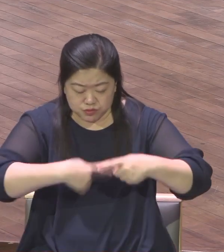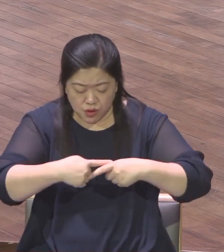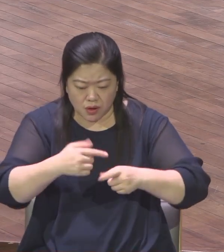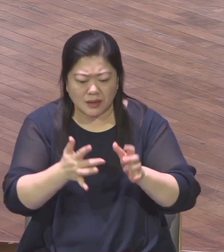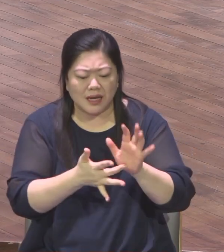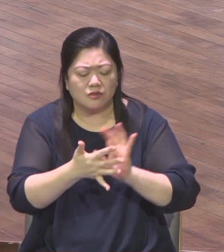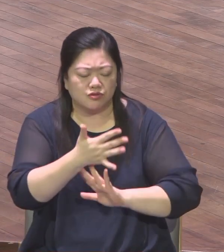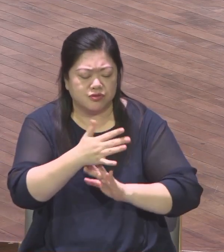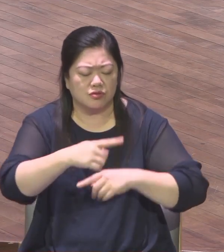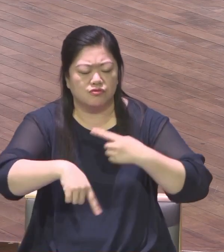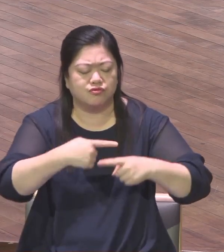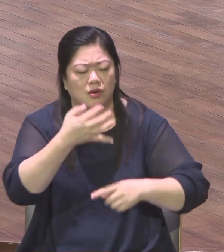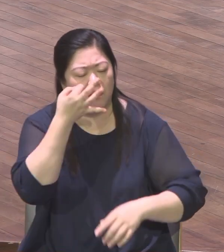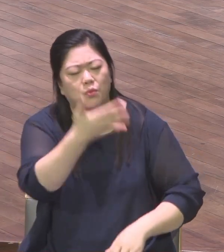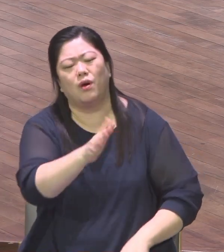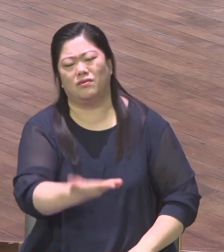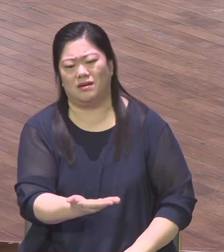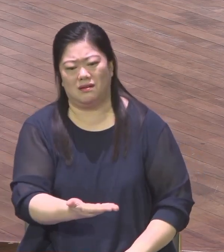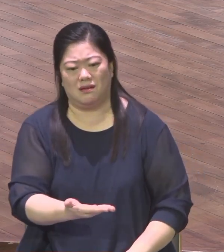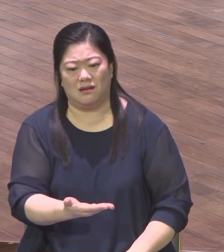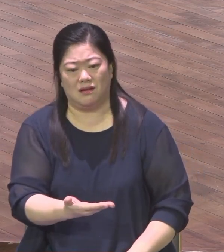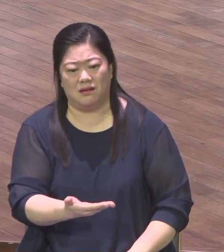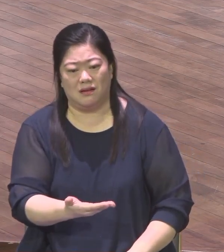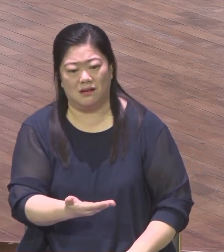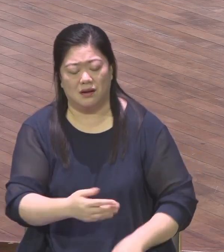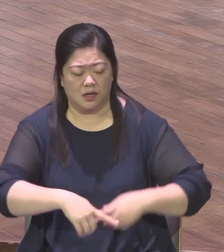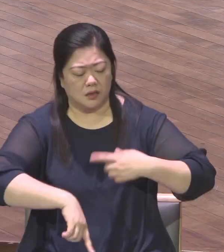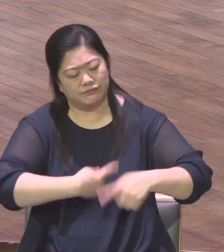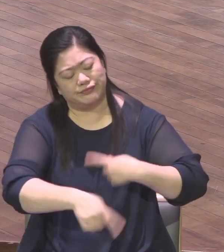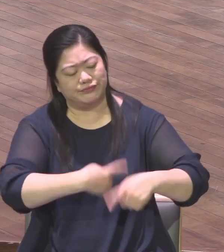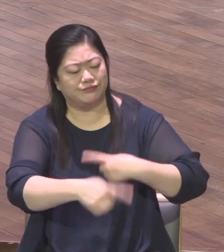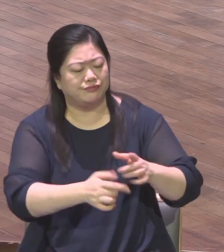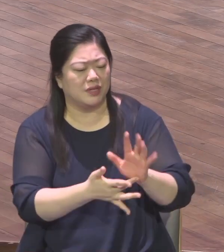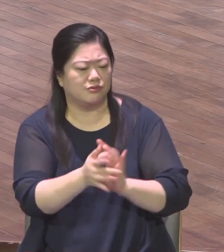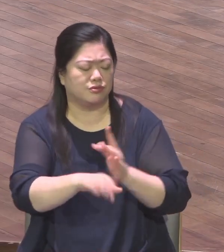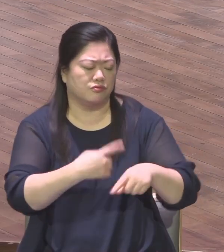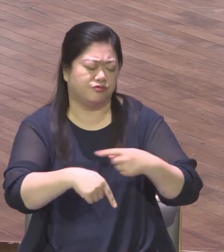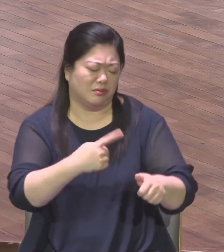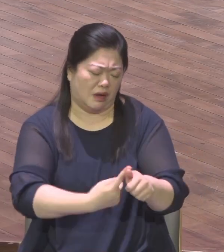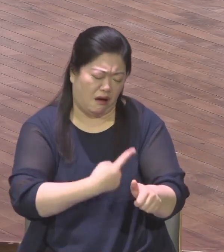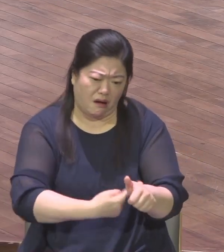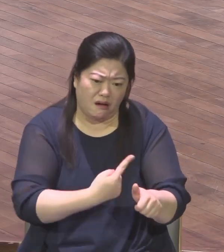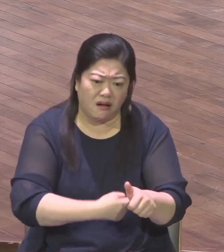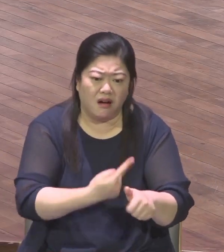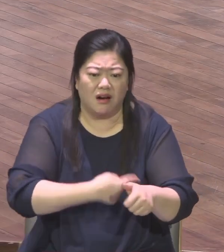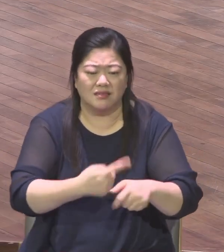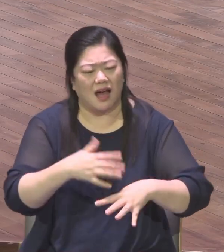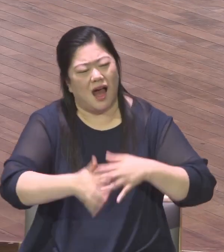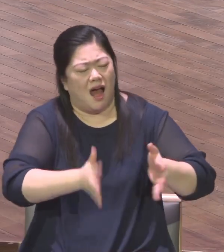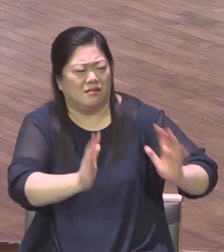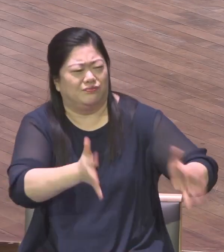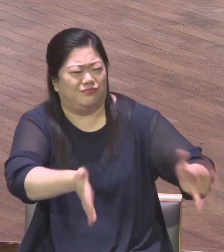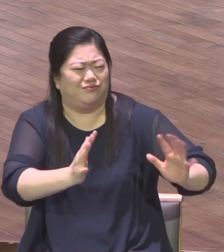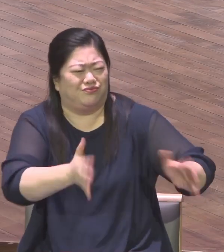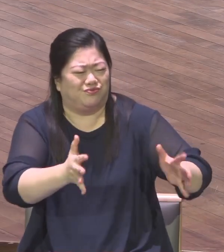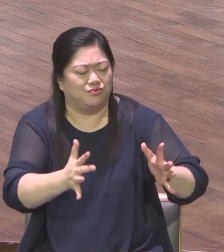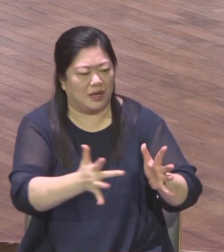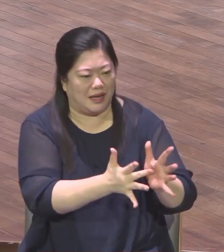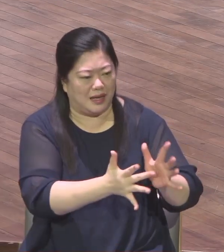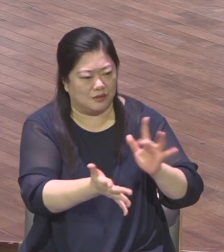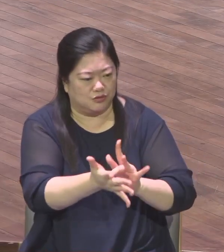아시겠어요? 대화 중에 말씀이 나올 수 있을 정도 돼야 돼요. 말씀 가지고 밤새도록 포럼할 수 있을 정도 돼야